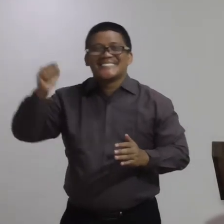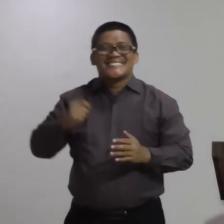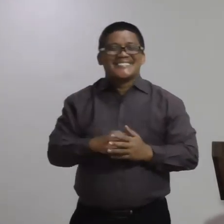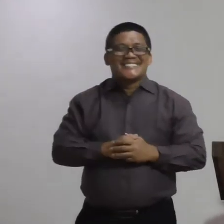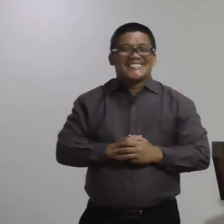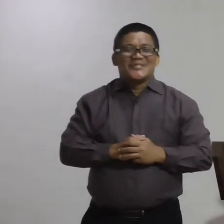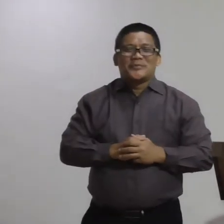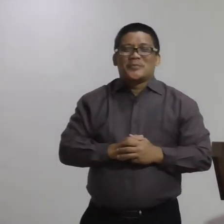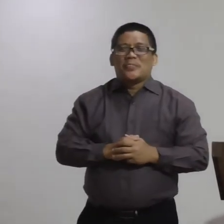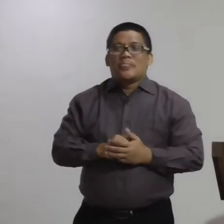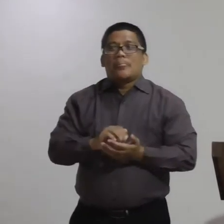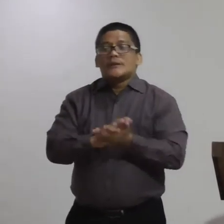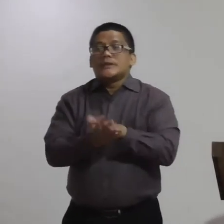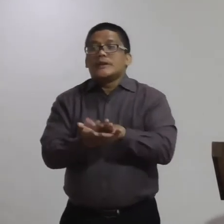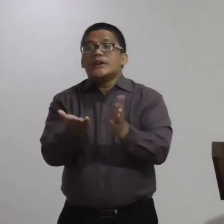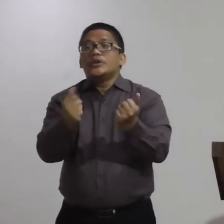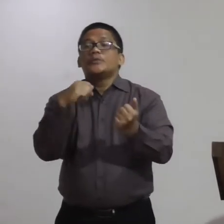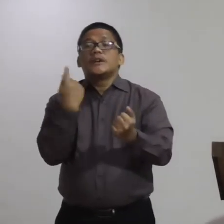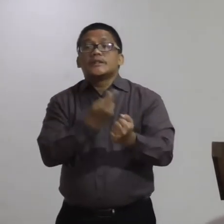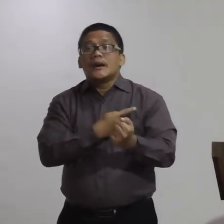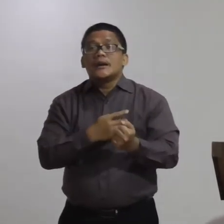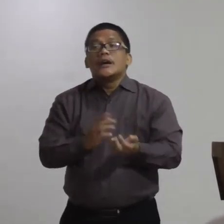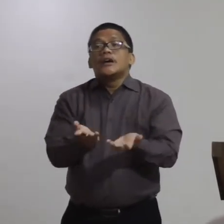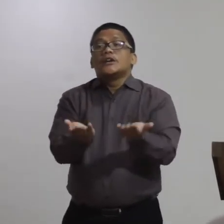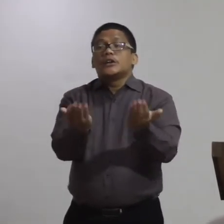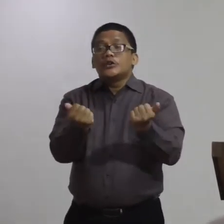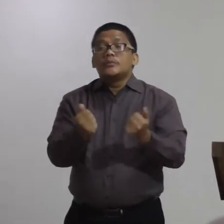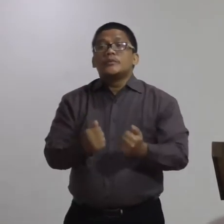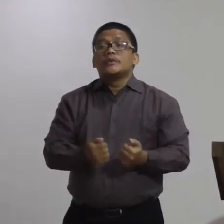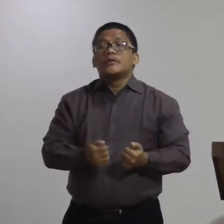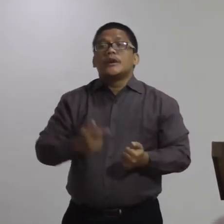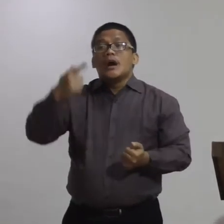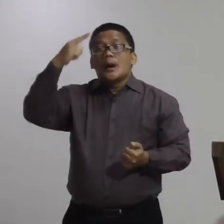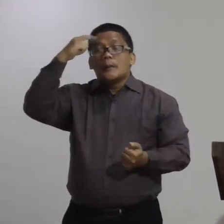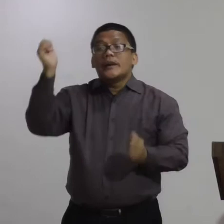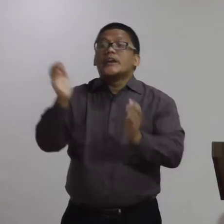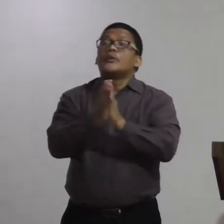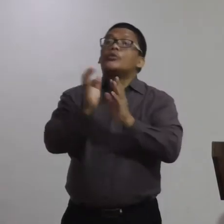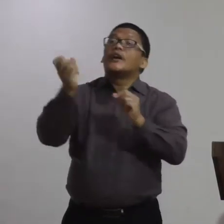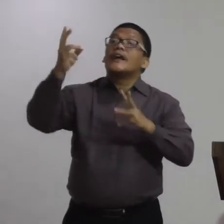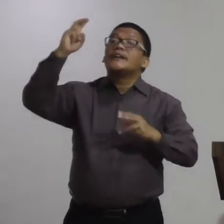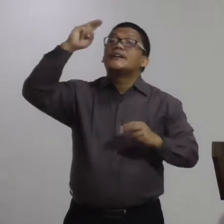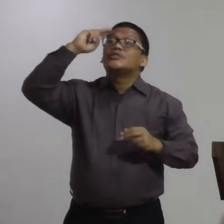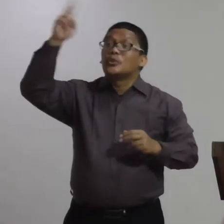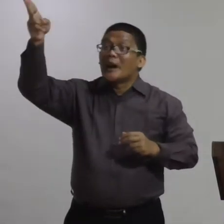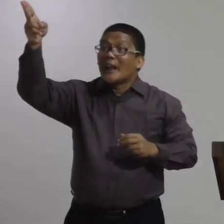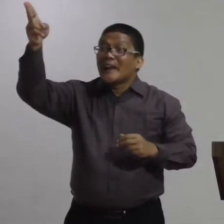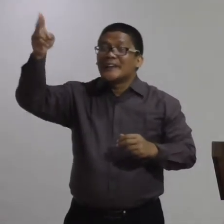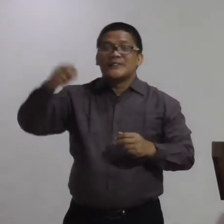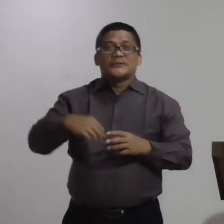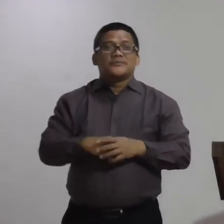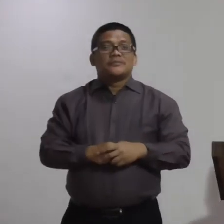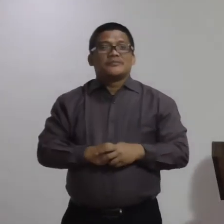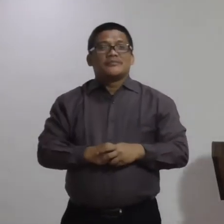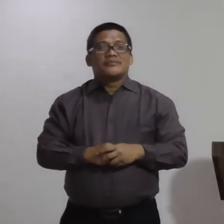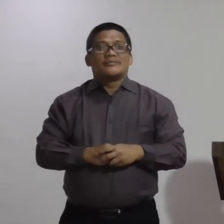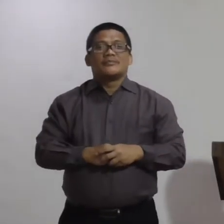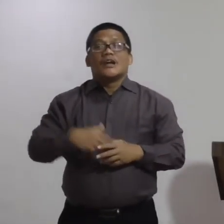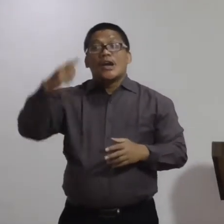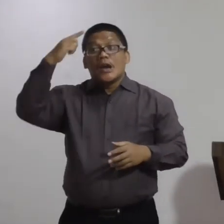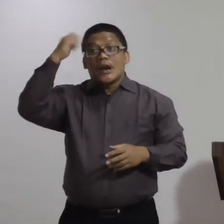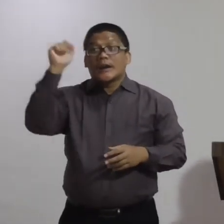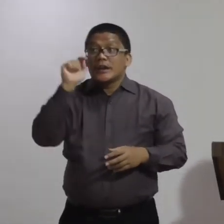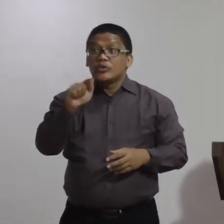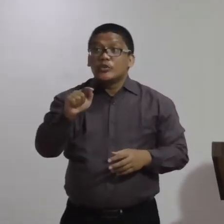Ya, jadi hidup kita ini hidup bagi kemuliaan Tuhan. Ya, nah, oleh sebab itu penting